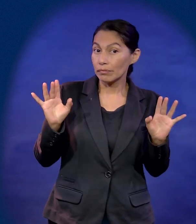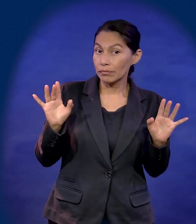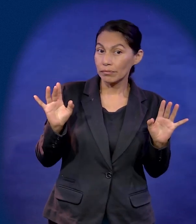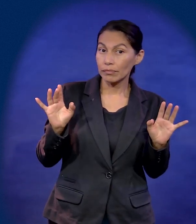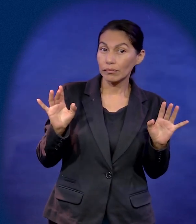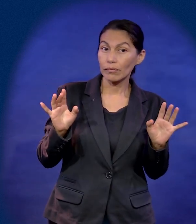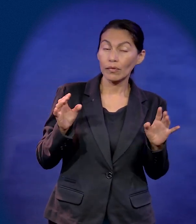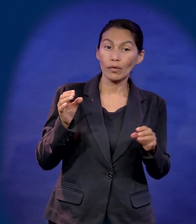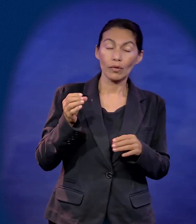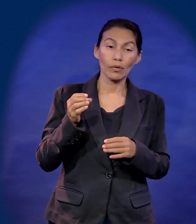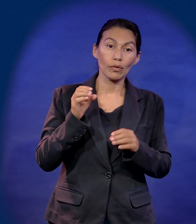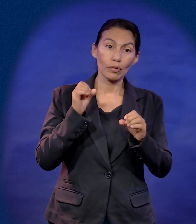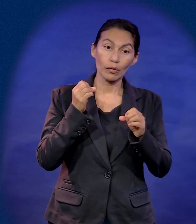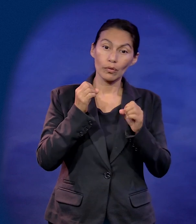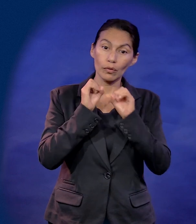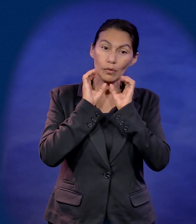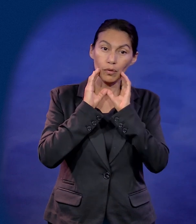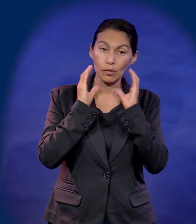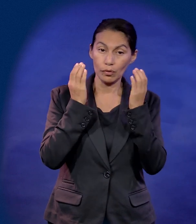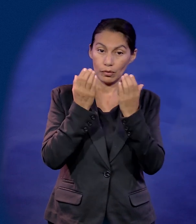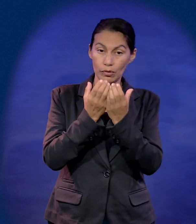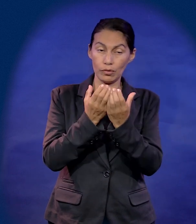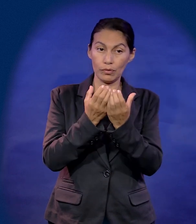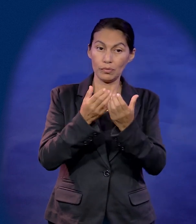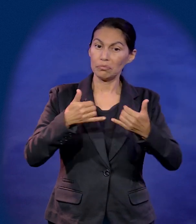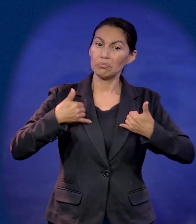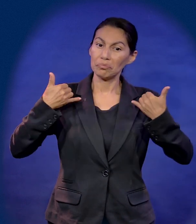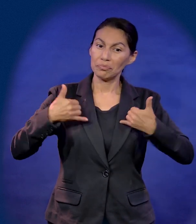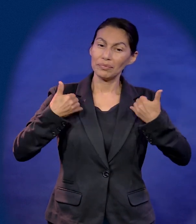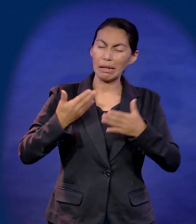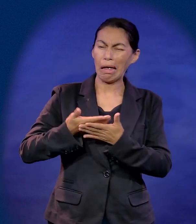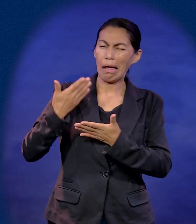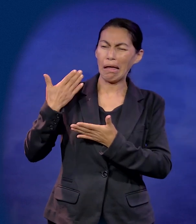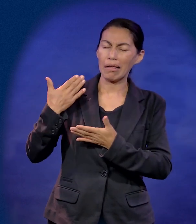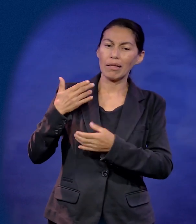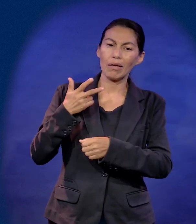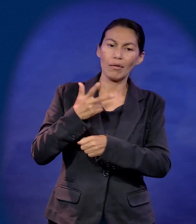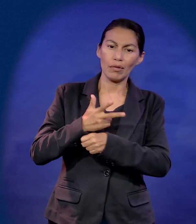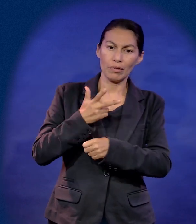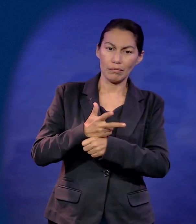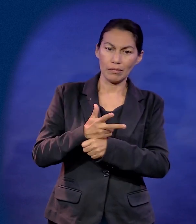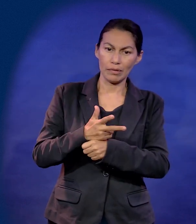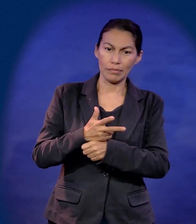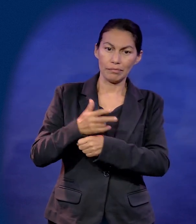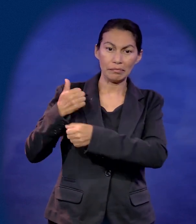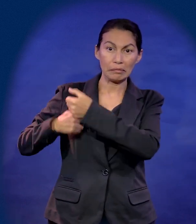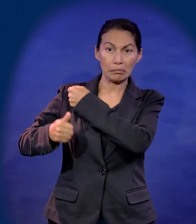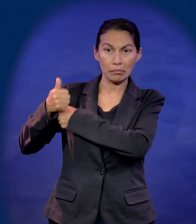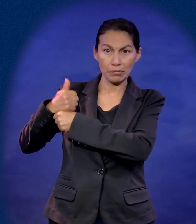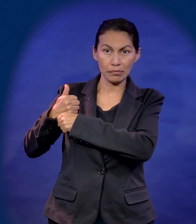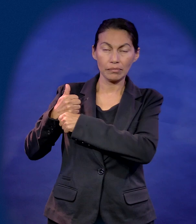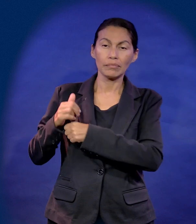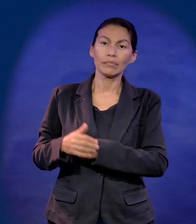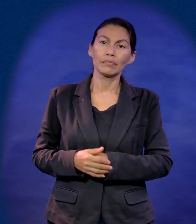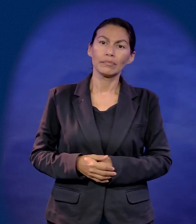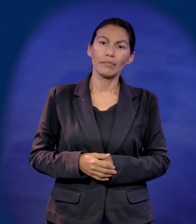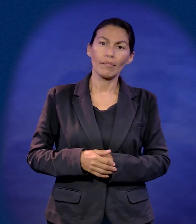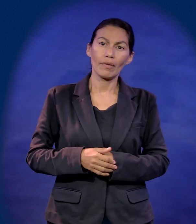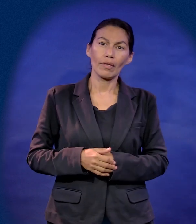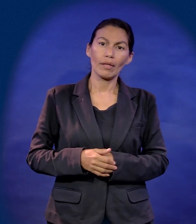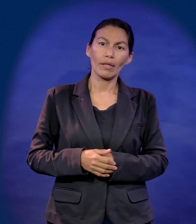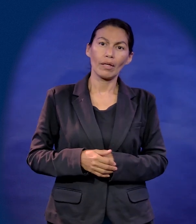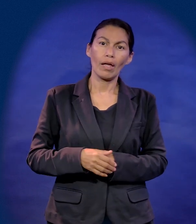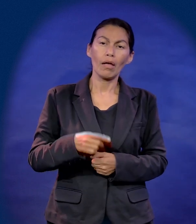Sucedió en un congreso juvenil interamericano. Fue en Guatemala hace algunos años.